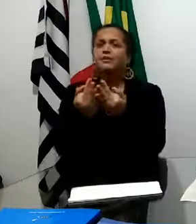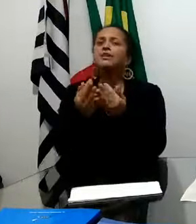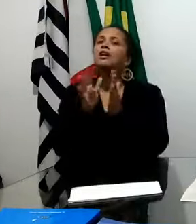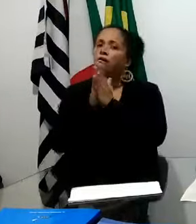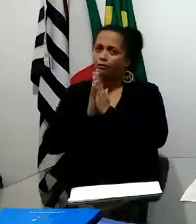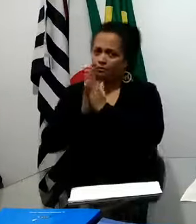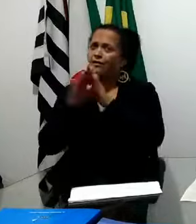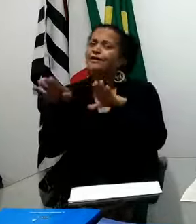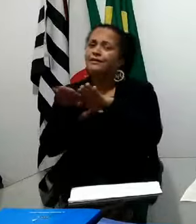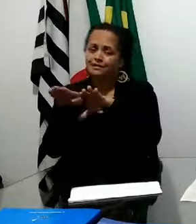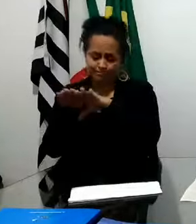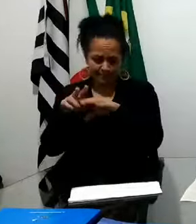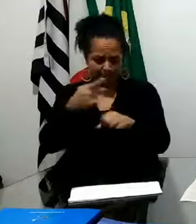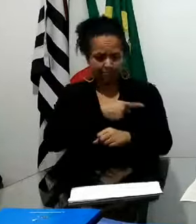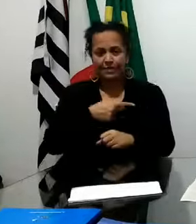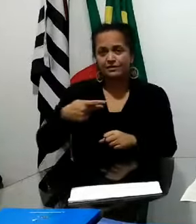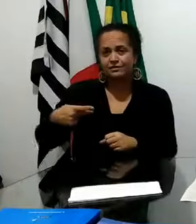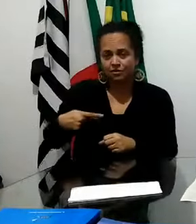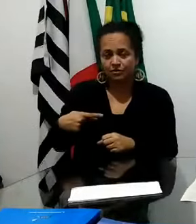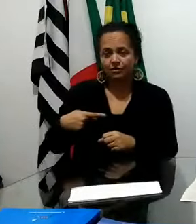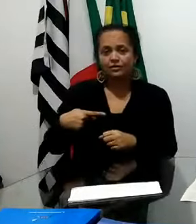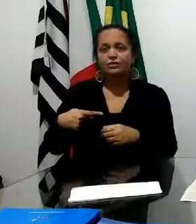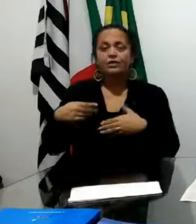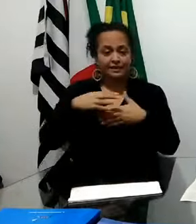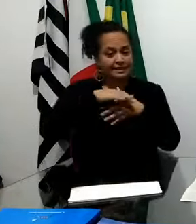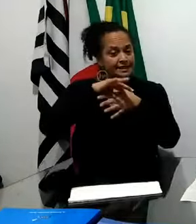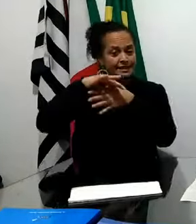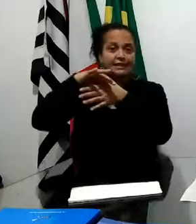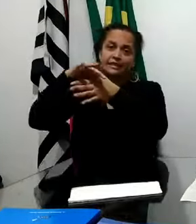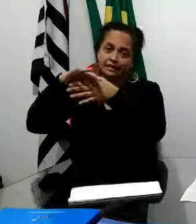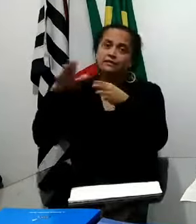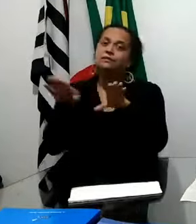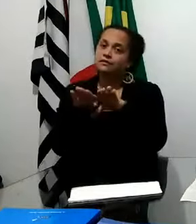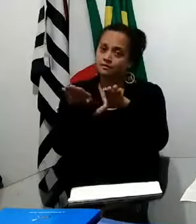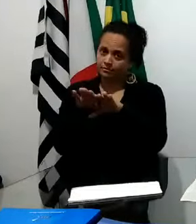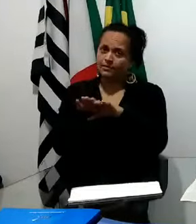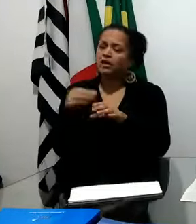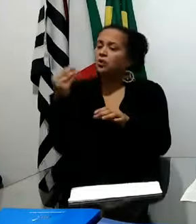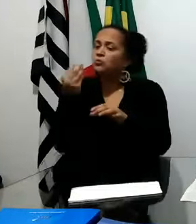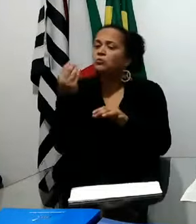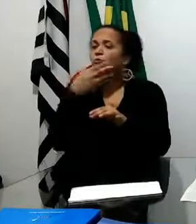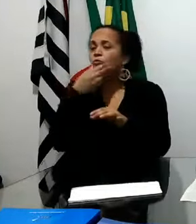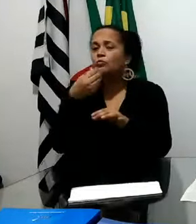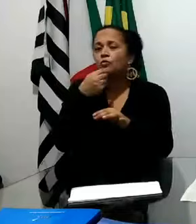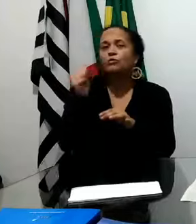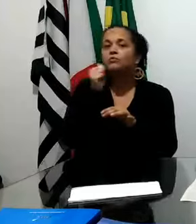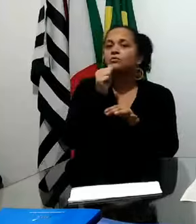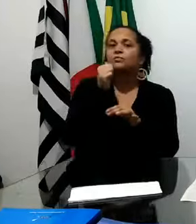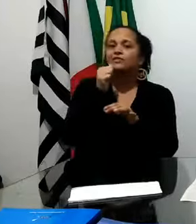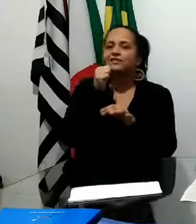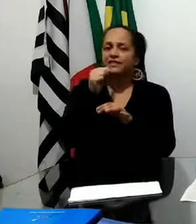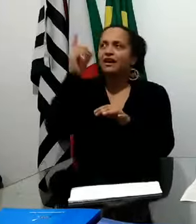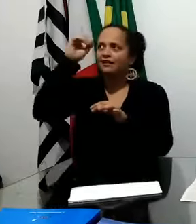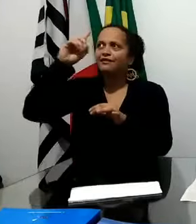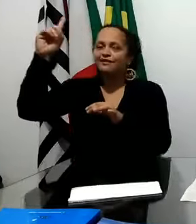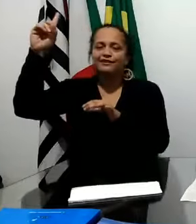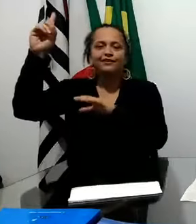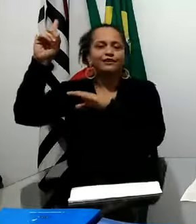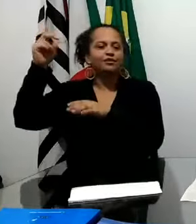espirituais. Quantos homens e mulheres Deus tem levantado na nossa nação para trazer palavra profética, palavra de